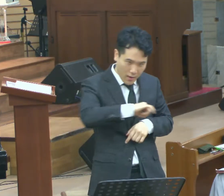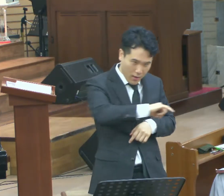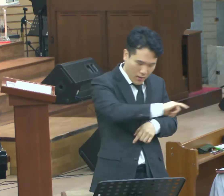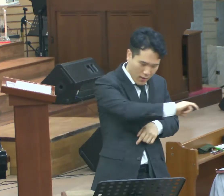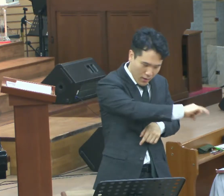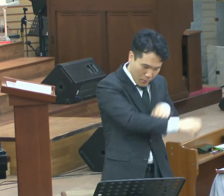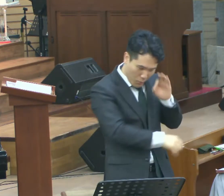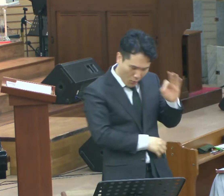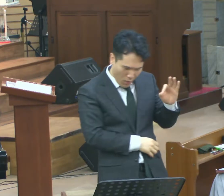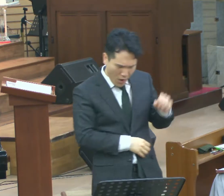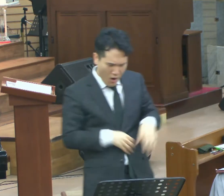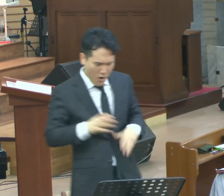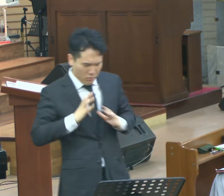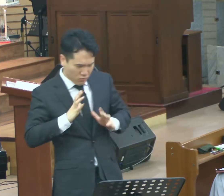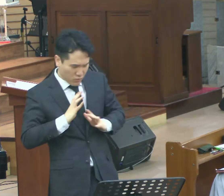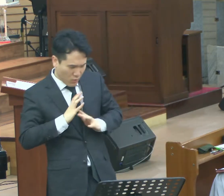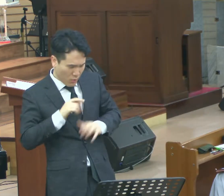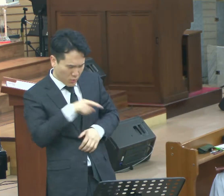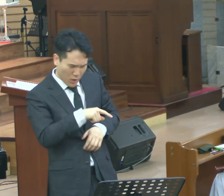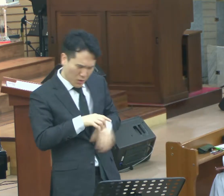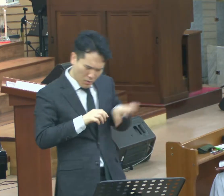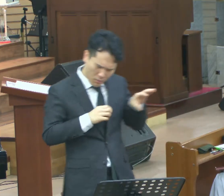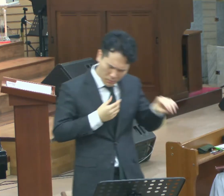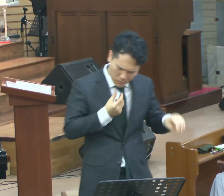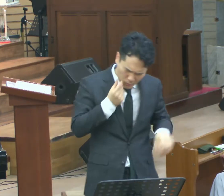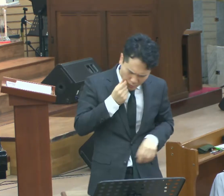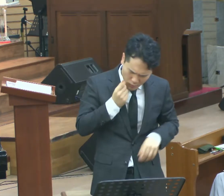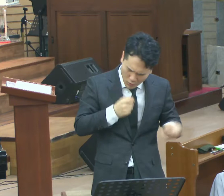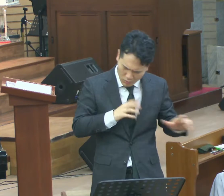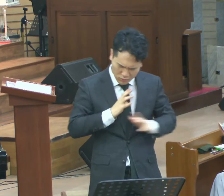안 그래요? 안 그래요.